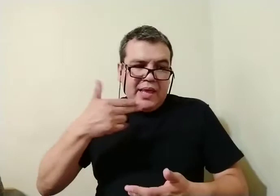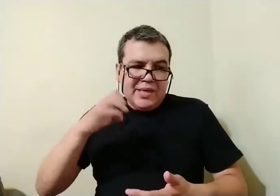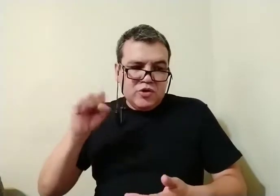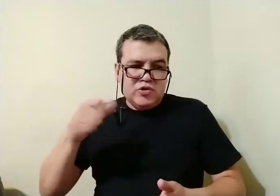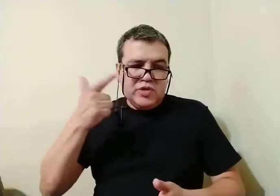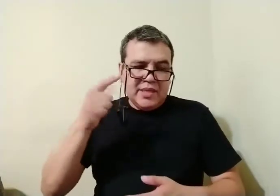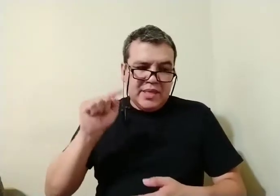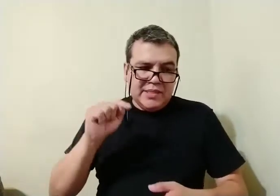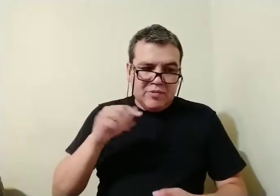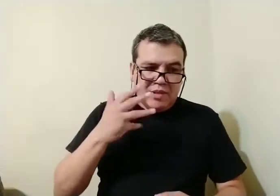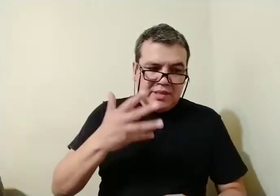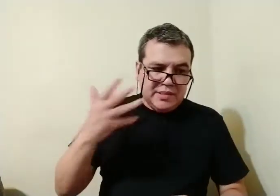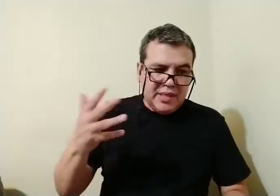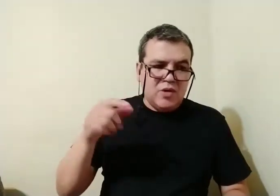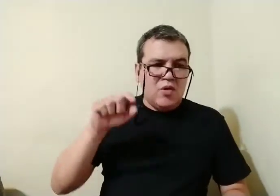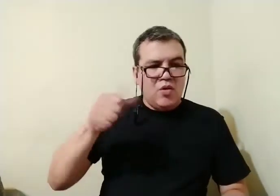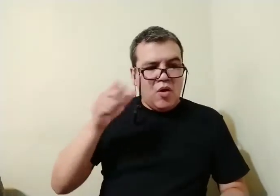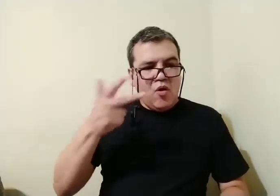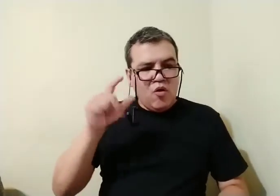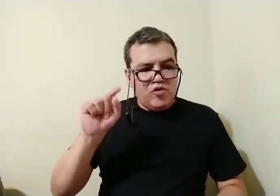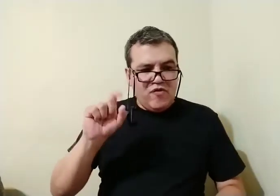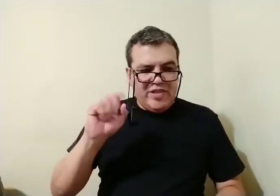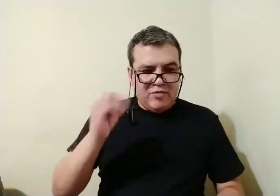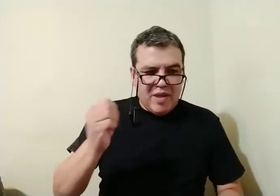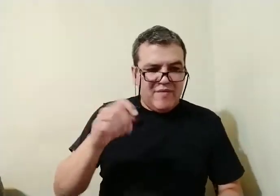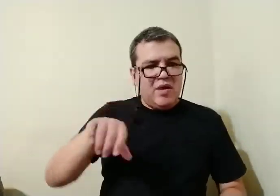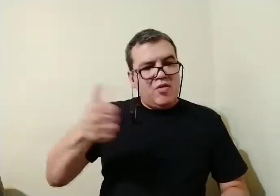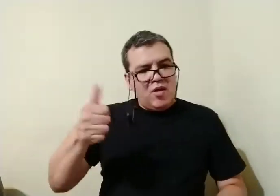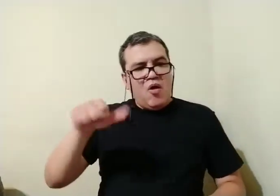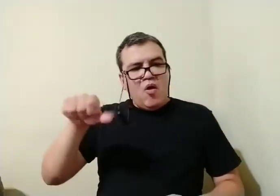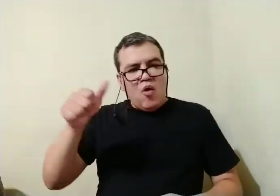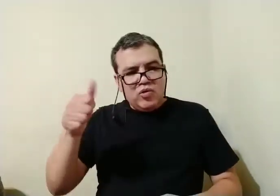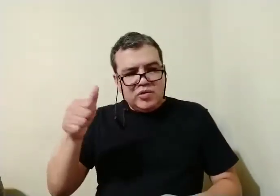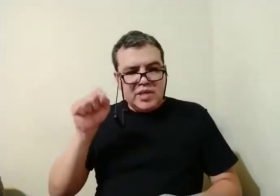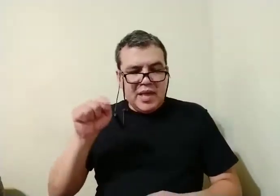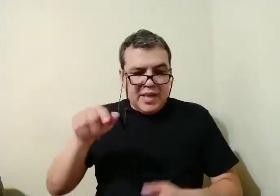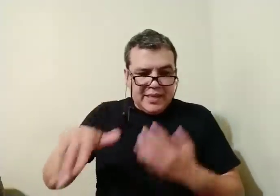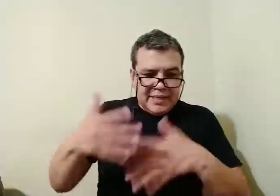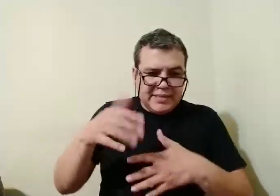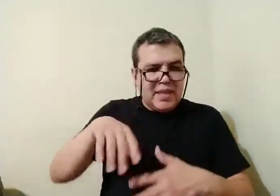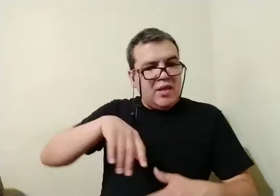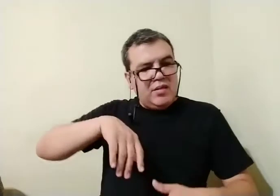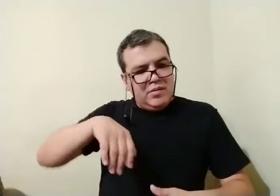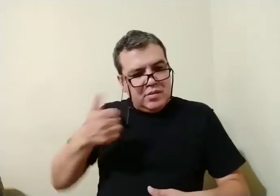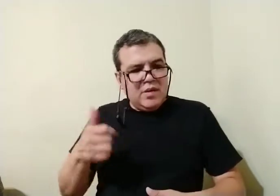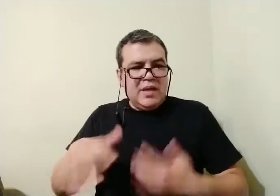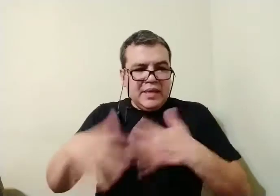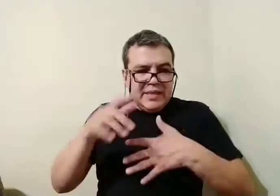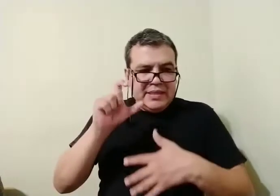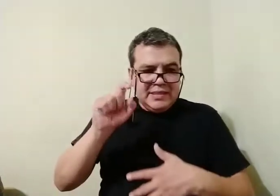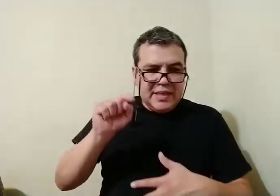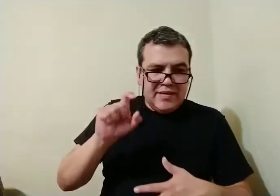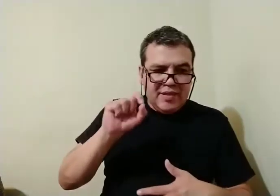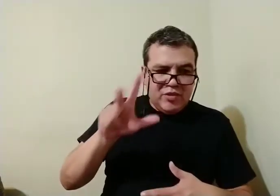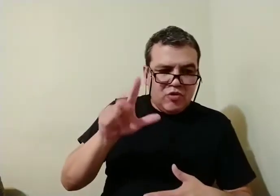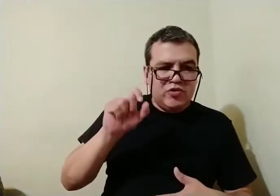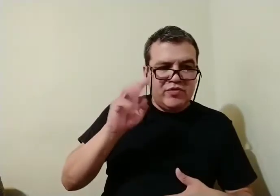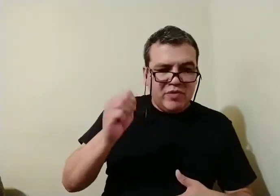sucesos extraordinarios como el de Esteban, que lleno del Espíritu Santo al momento de